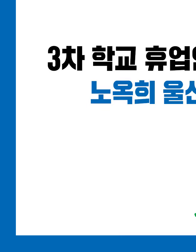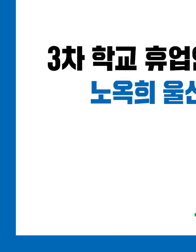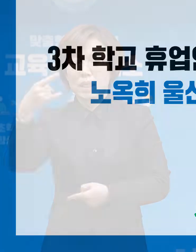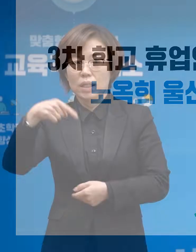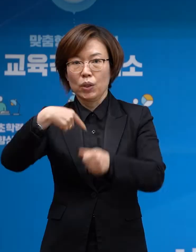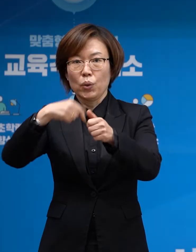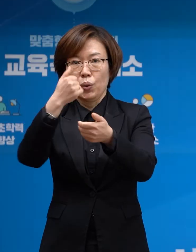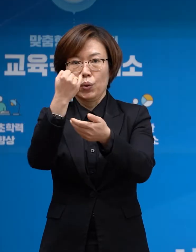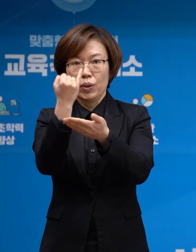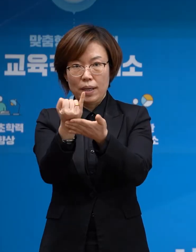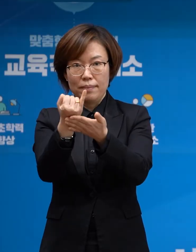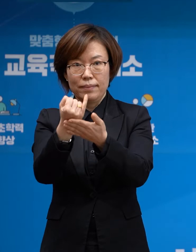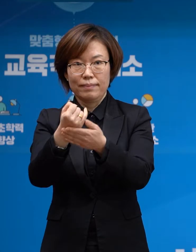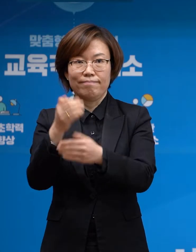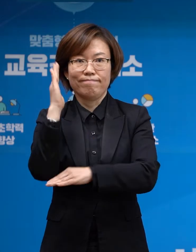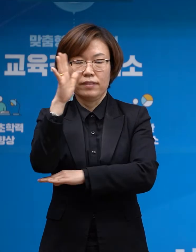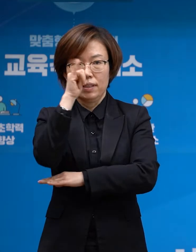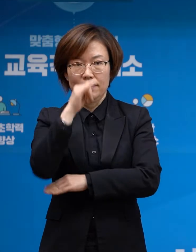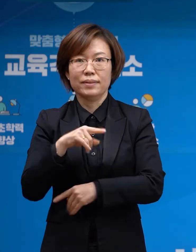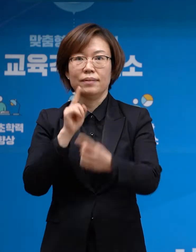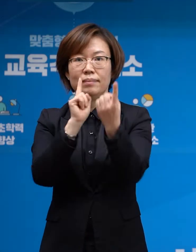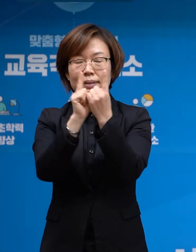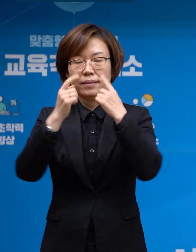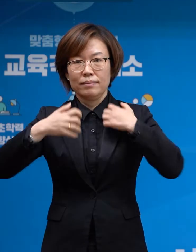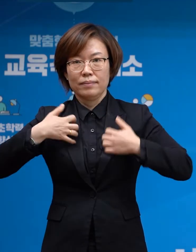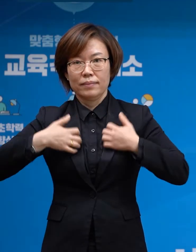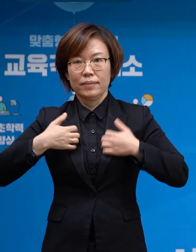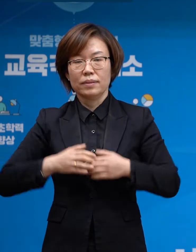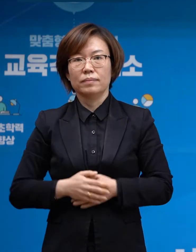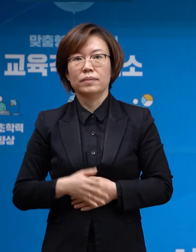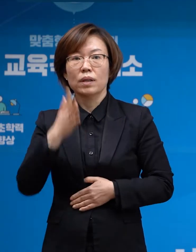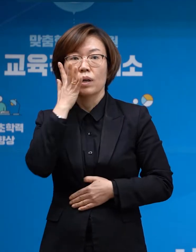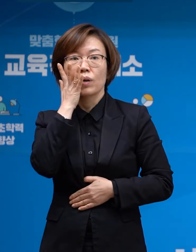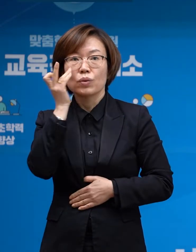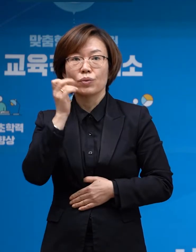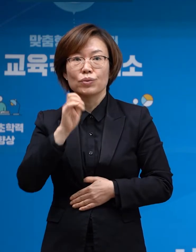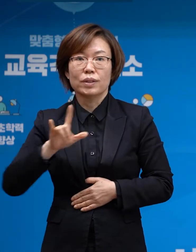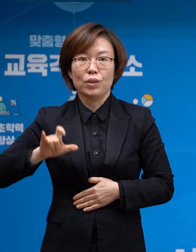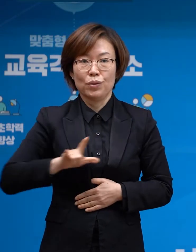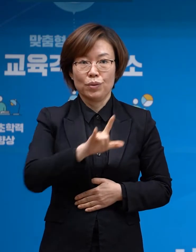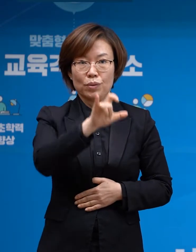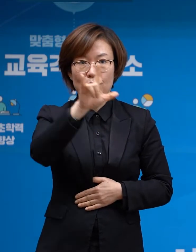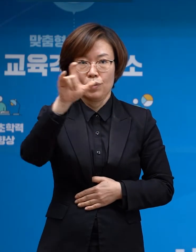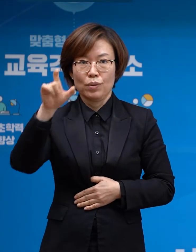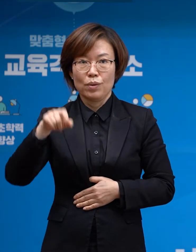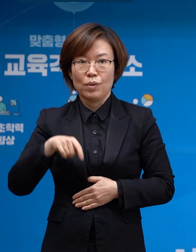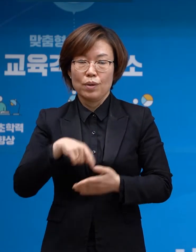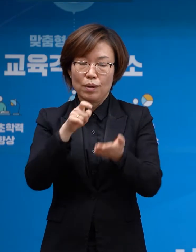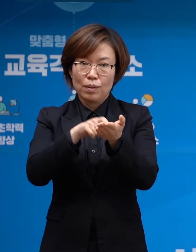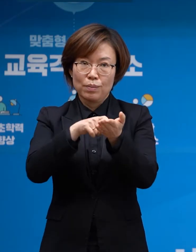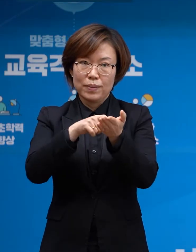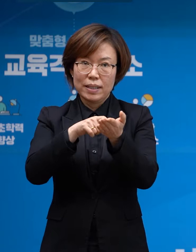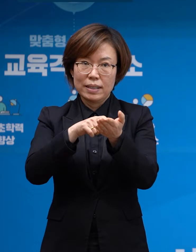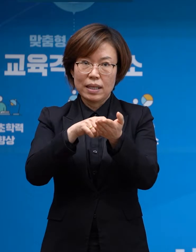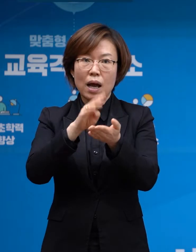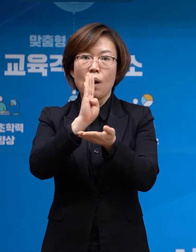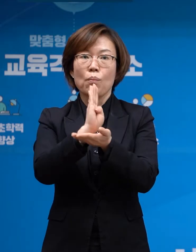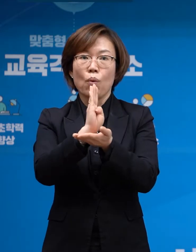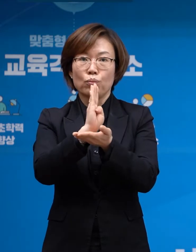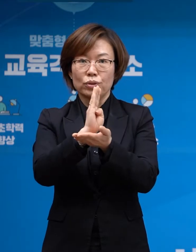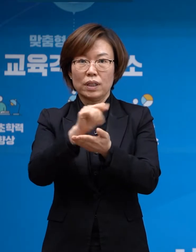있겠습니다. 예, 반갑습니다. 울산 코로나19 비상대책본부장